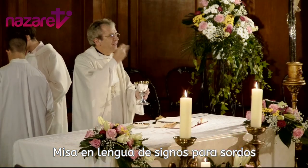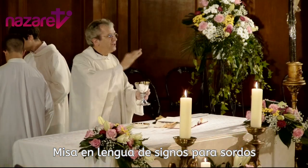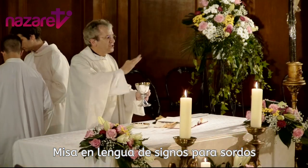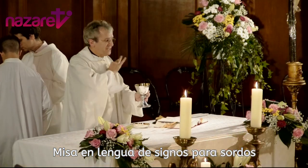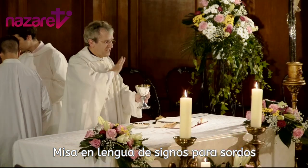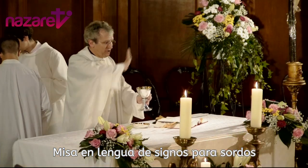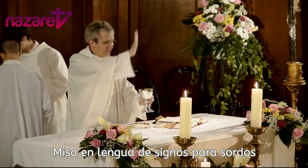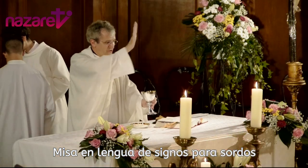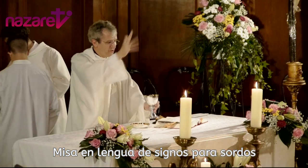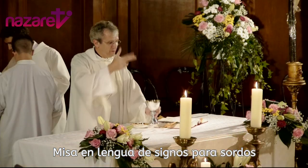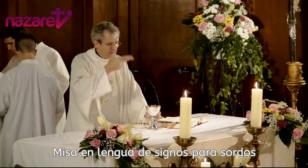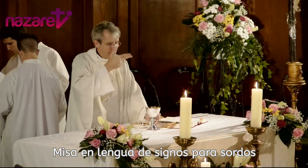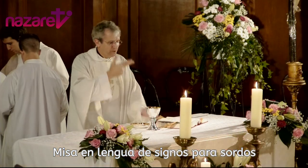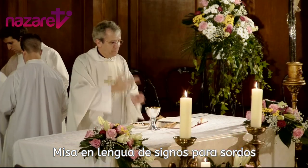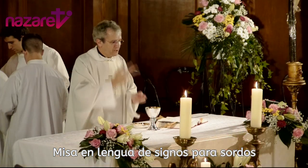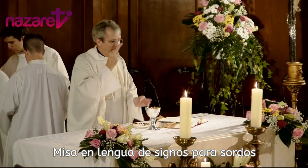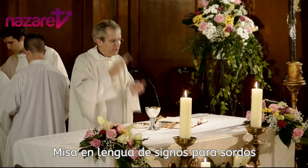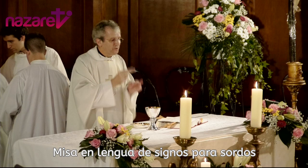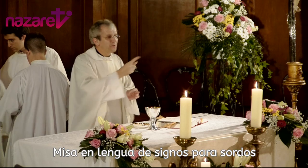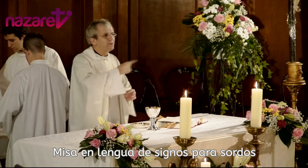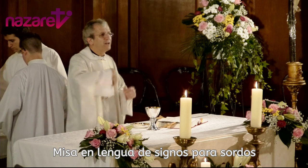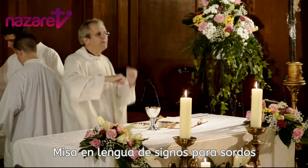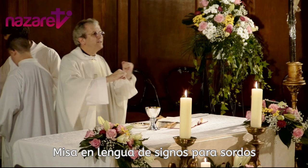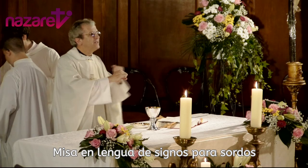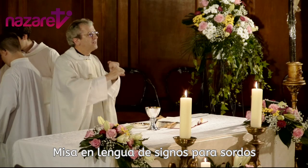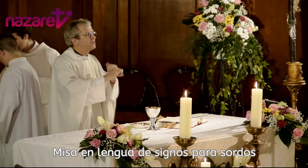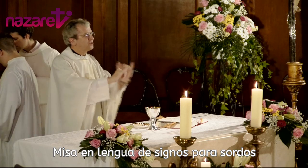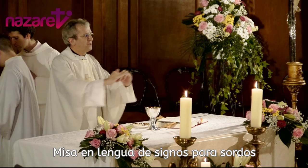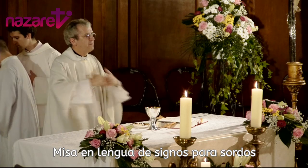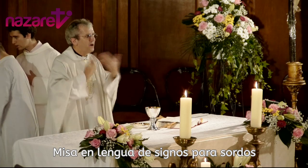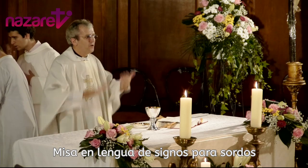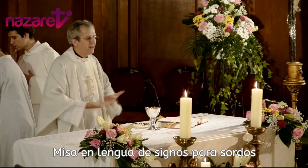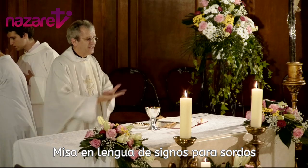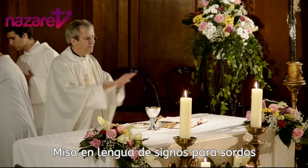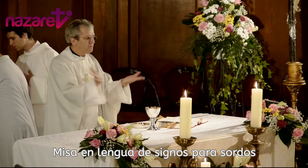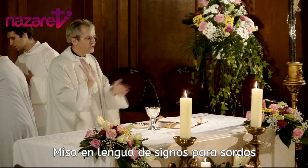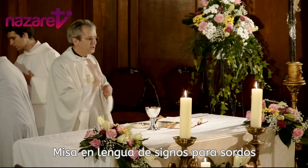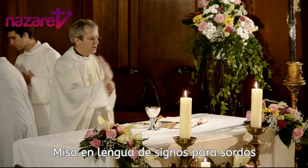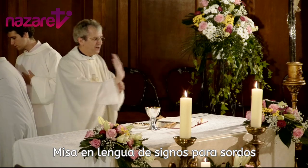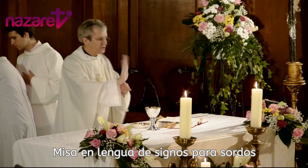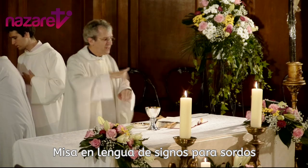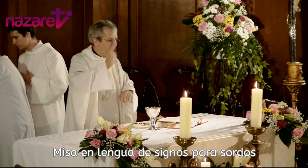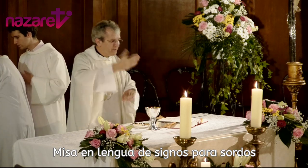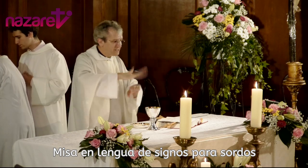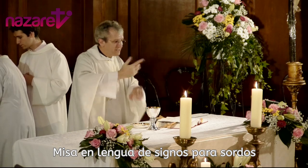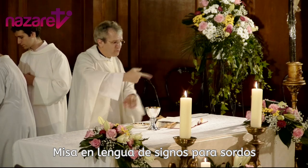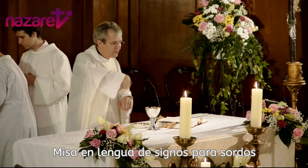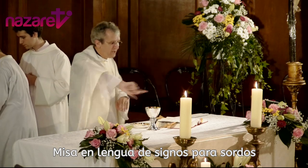Bendito sea, Señor Dios del universo, por este vino, fruto de la vid y de nuestro trabajo, que recibimos de tu generosidad y ahora te presentamos. Él será